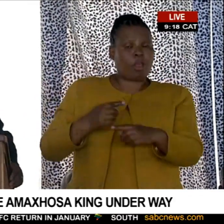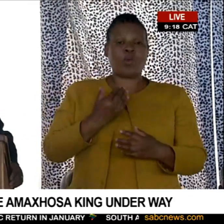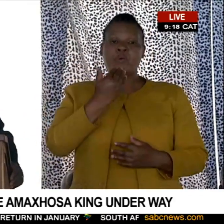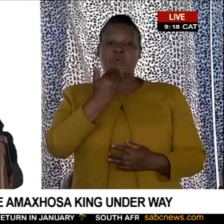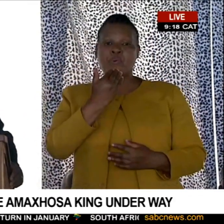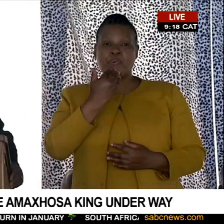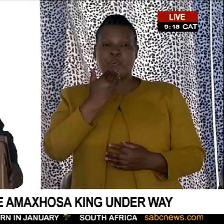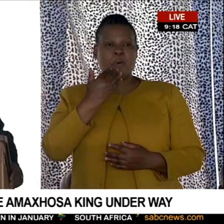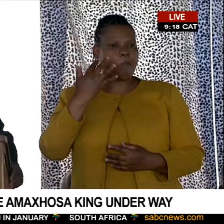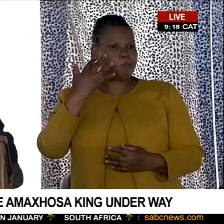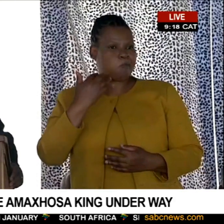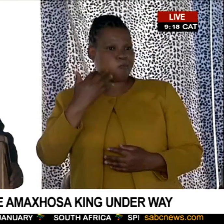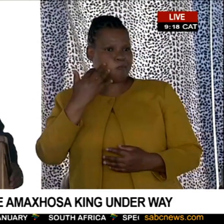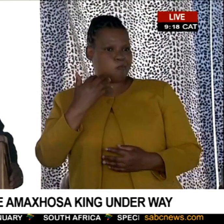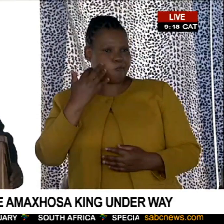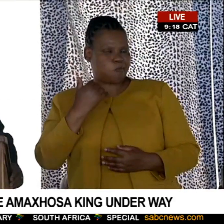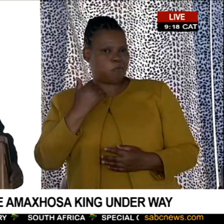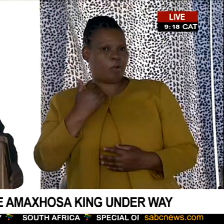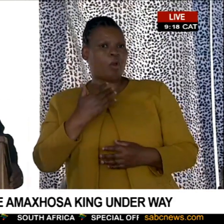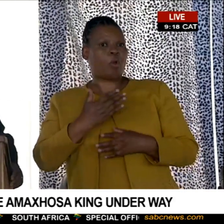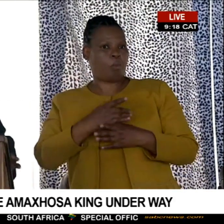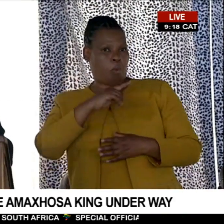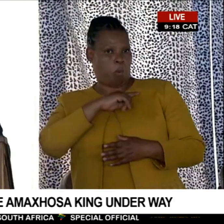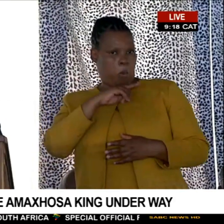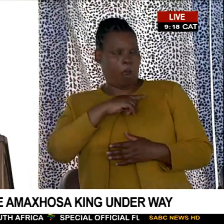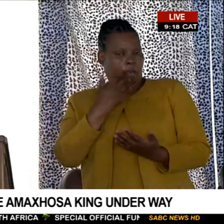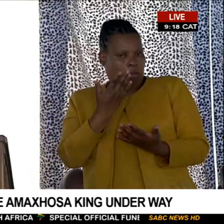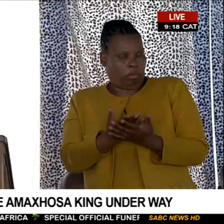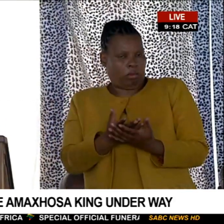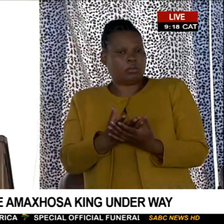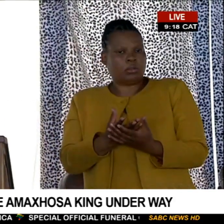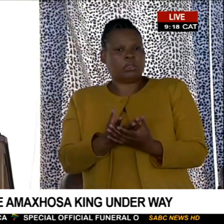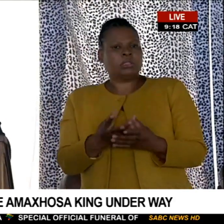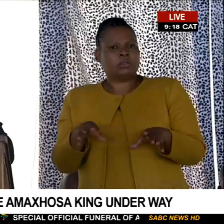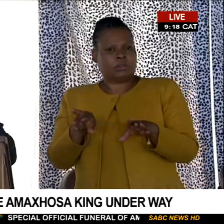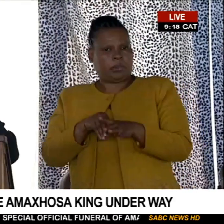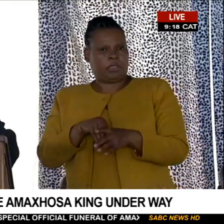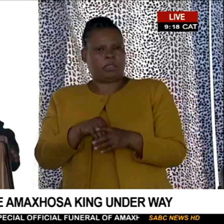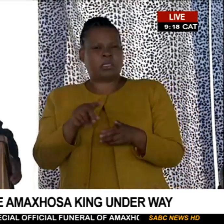It was independent, it conducted its own affairs.